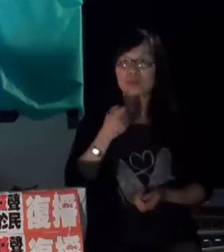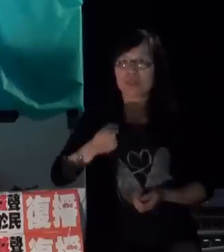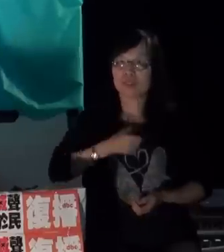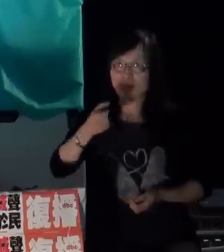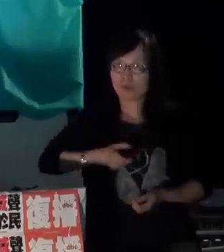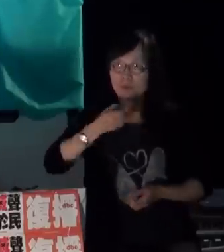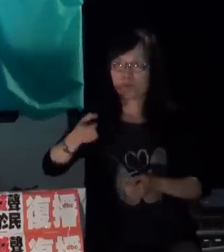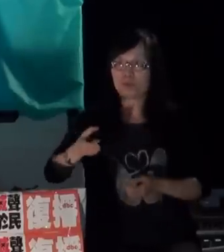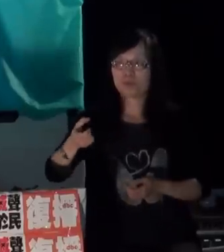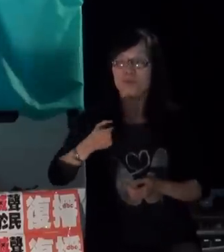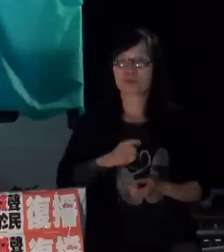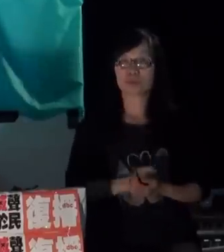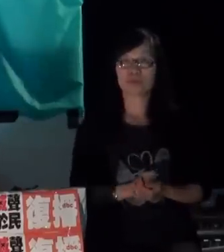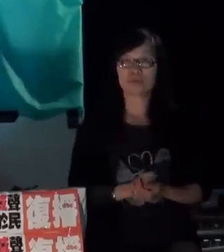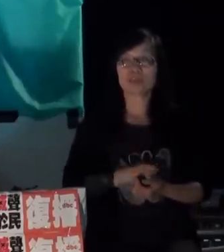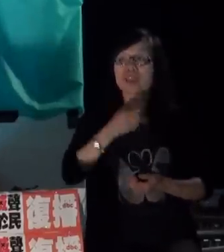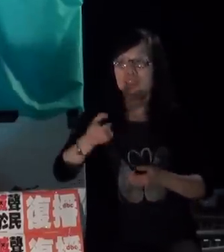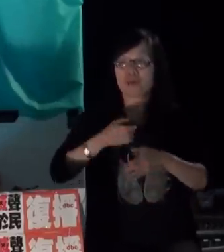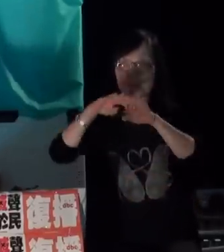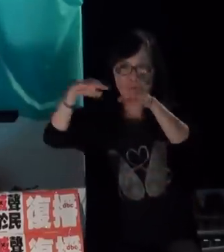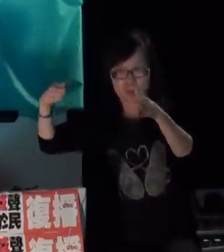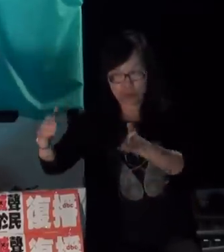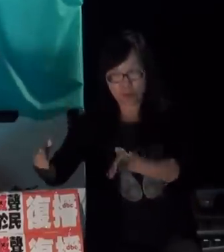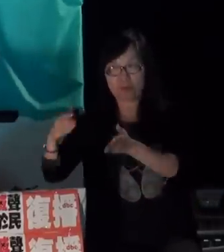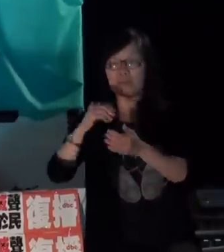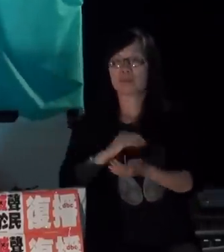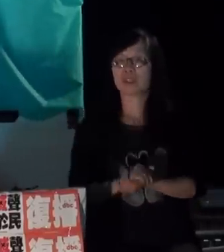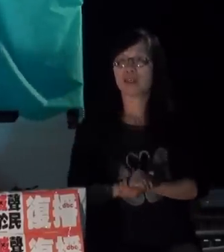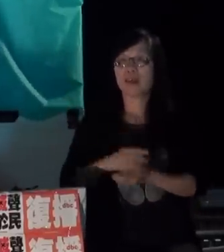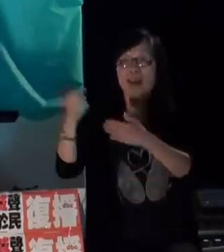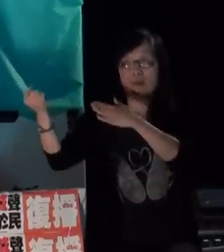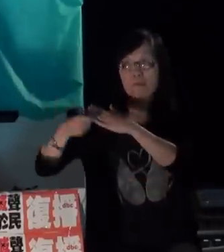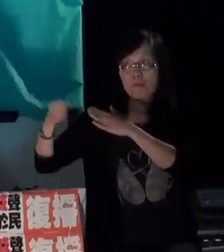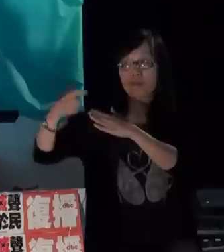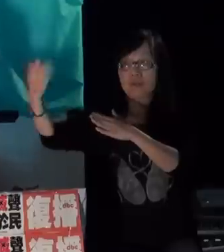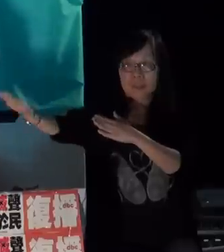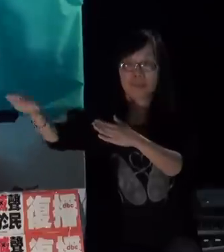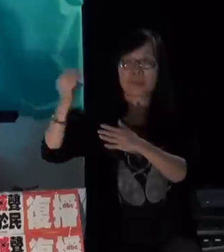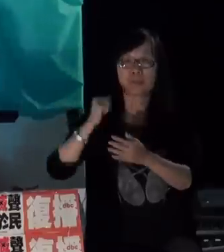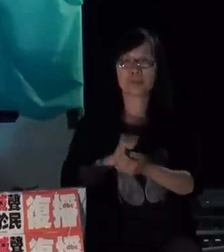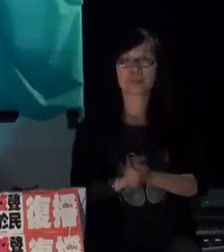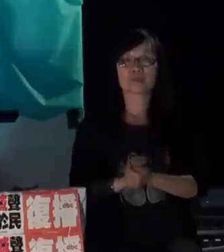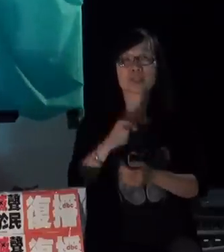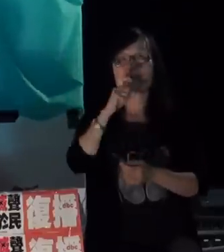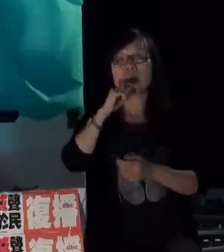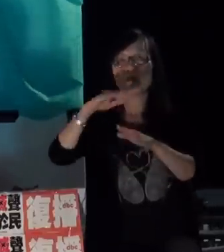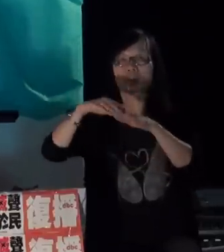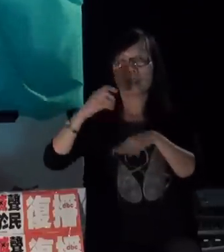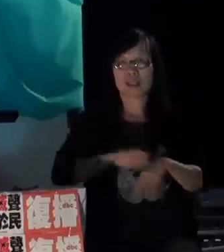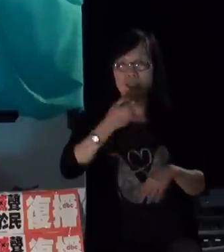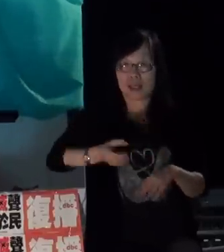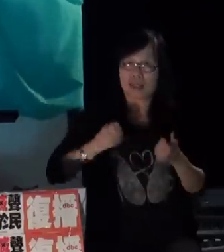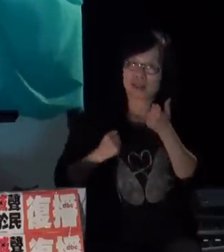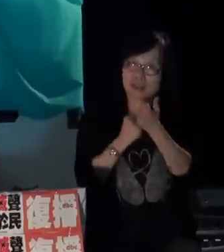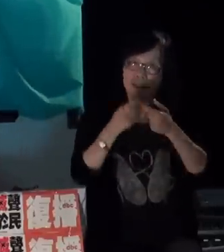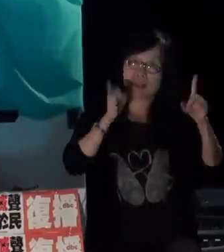籌款呢，就是我籌款箱在熒幕那邊， 在我們旁邊，你們左手邊帳篷那裡有我們今天我們這個撐